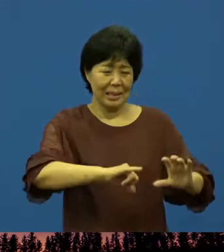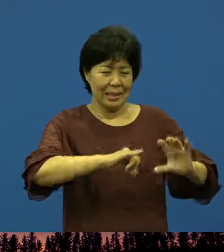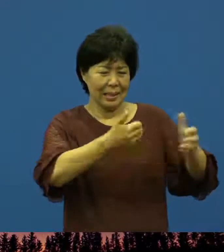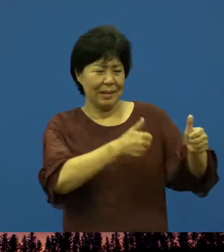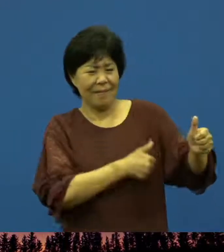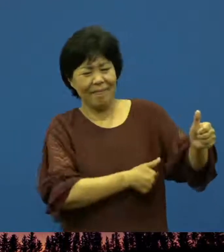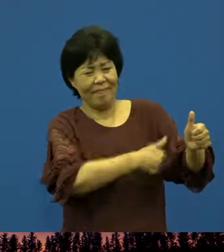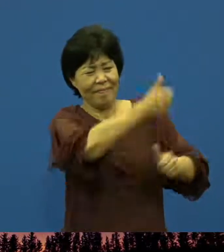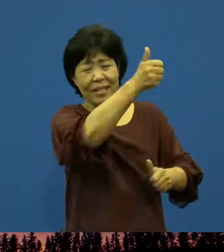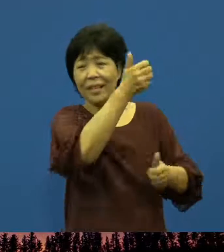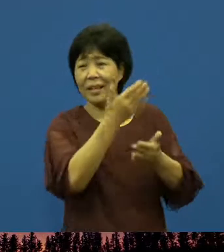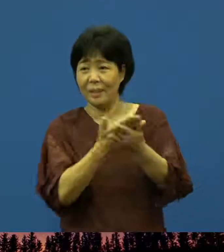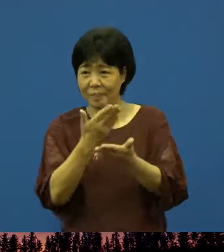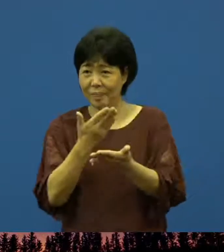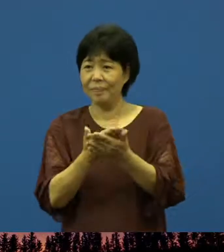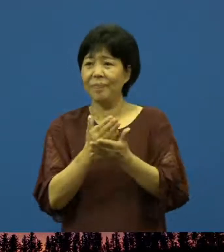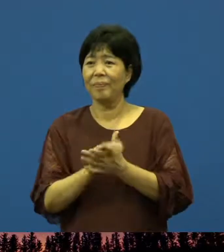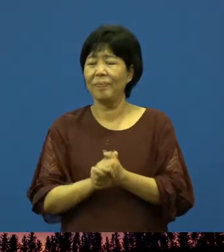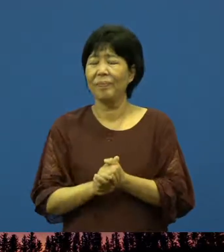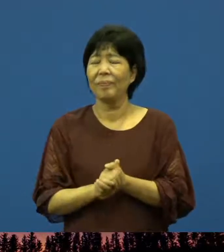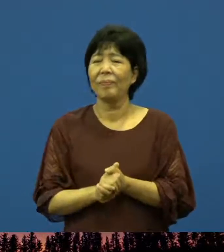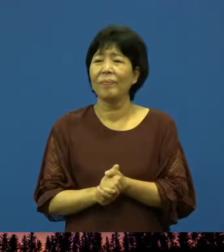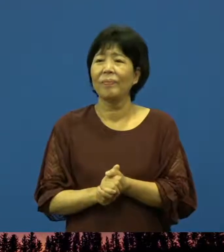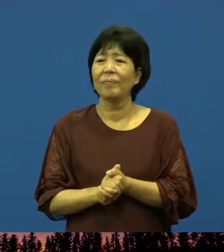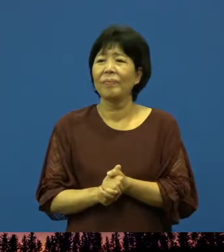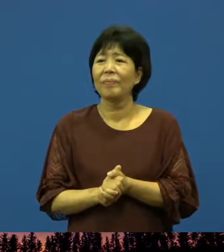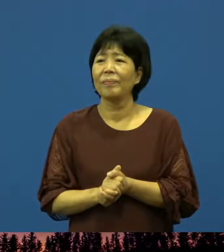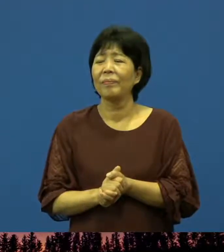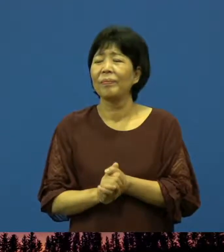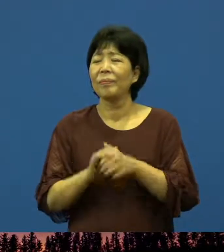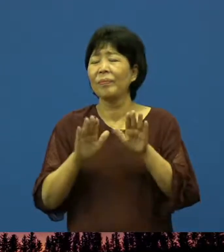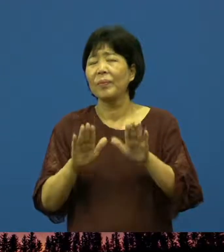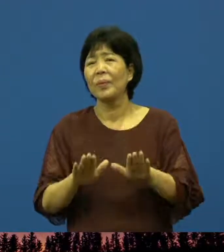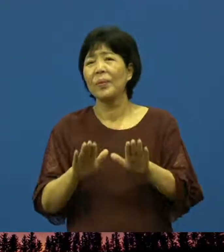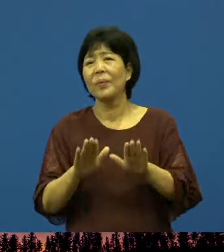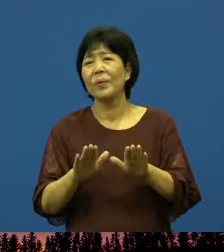하여 주시옵소서. 오늘 이 기도가 여러분